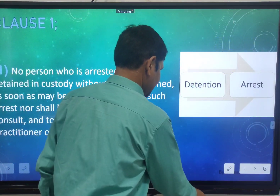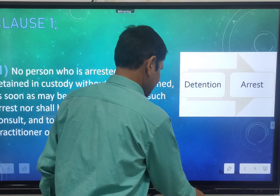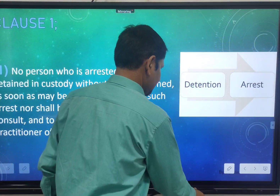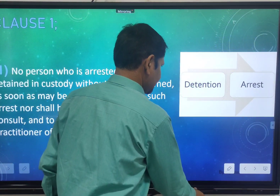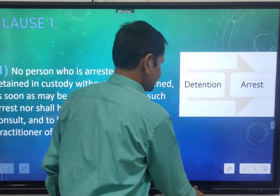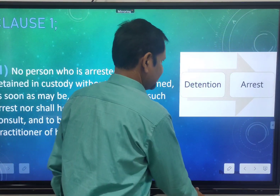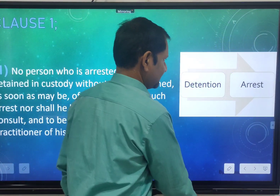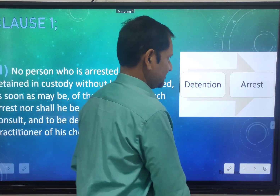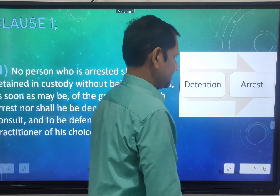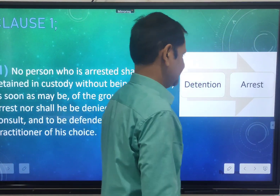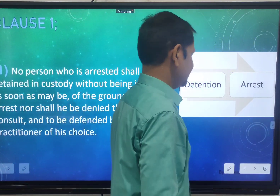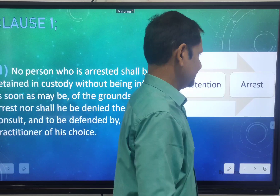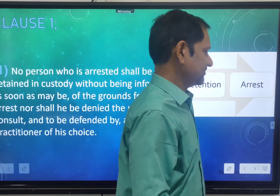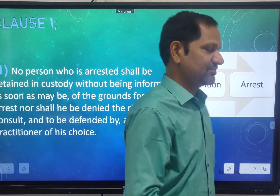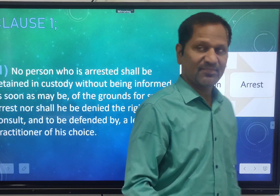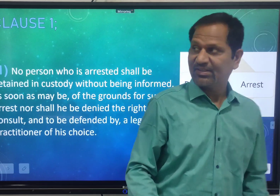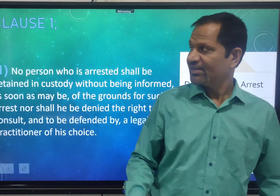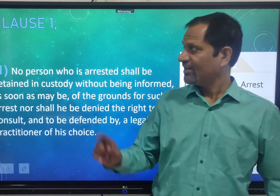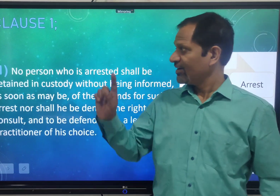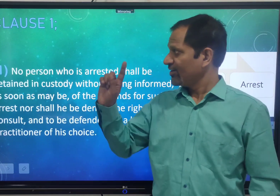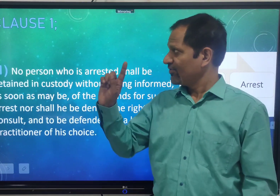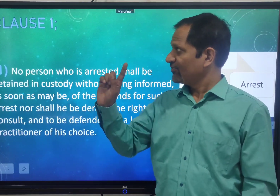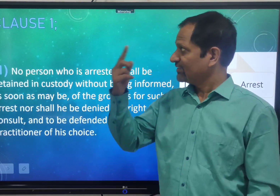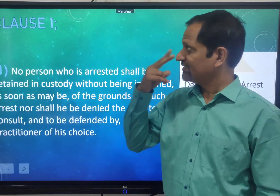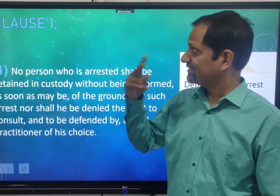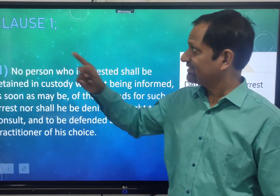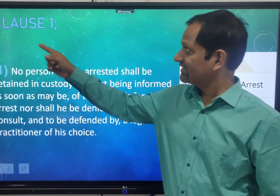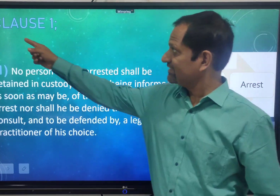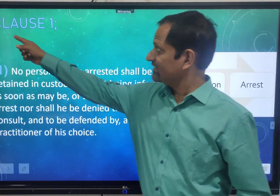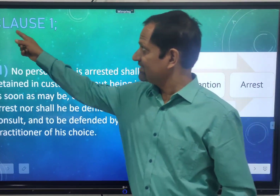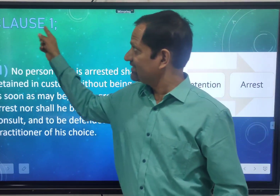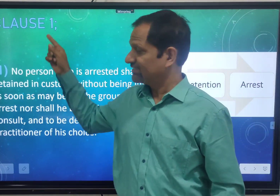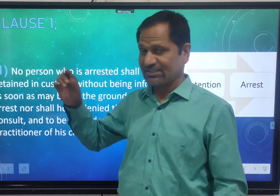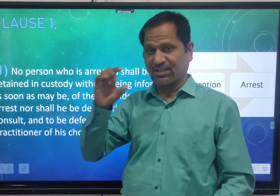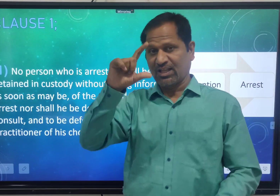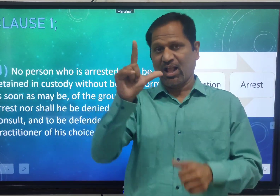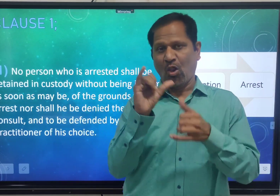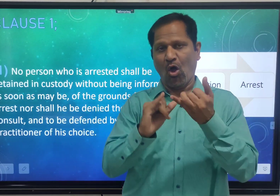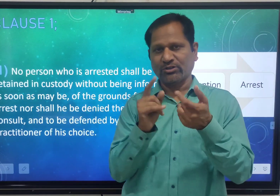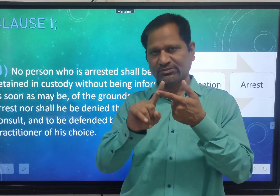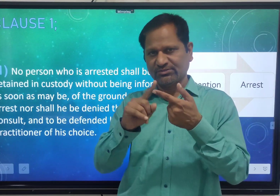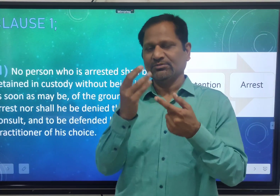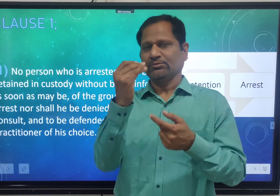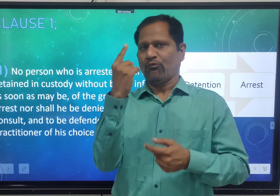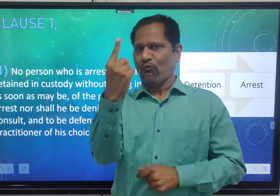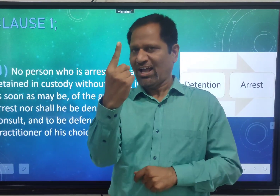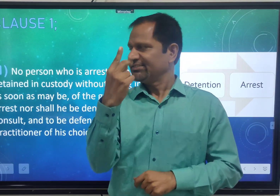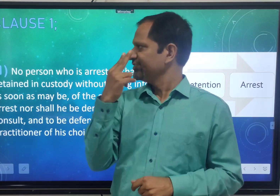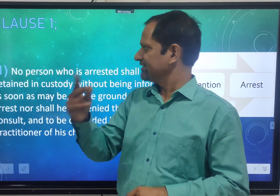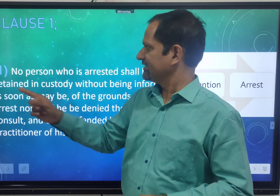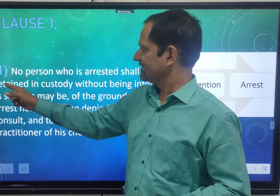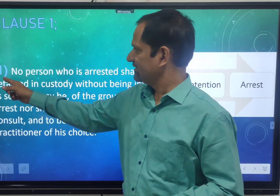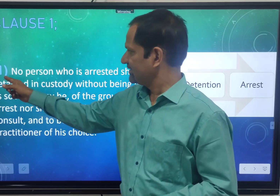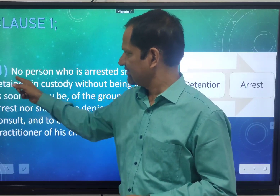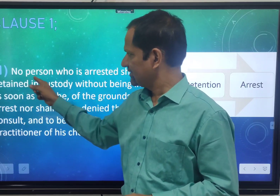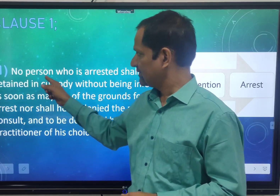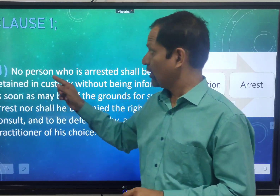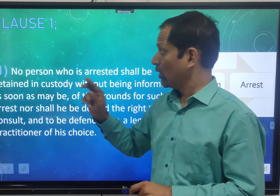का जजमेंट भी आया है, उसके बारे में बताएंगे बाद में। क्लॉज 1 जो है, क्लॉज 1 में लिखा है